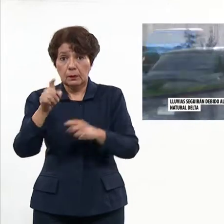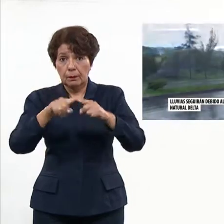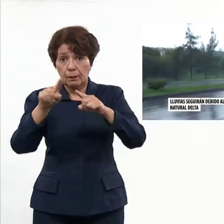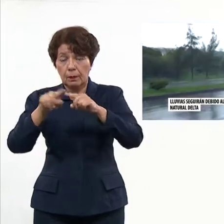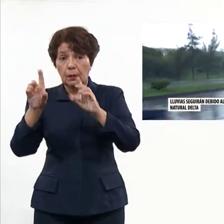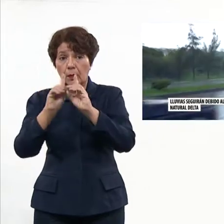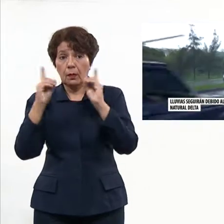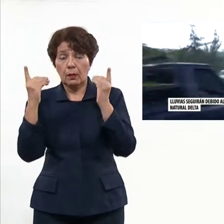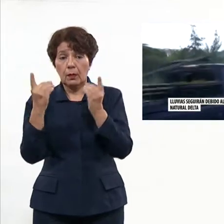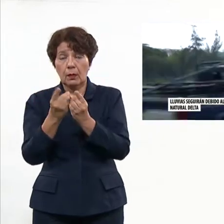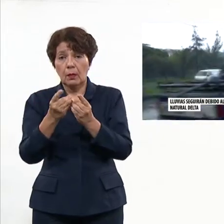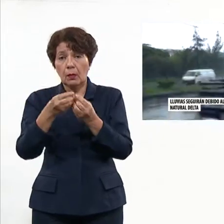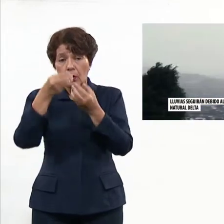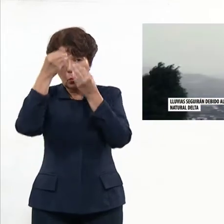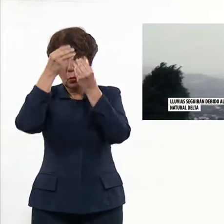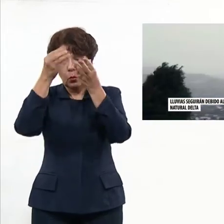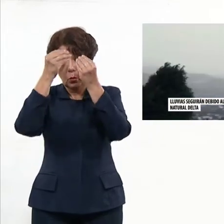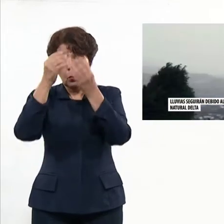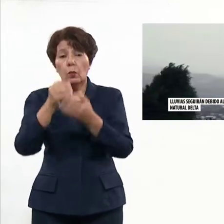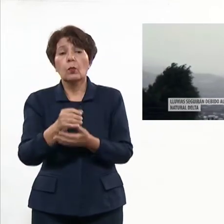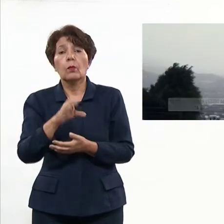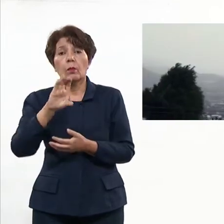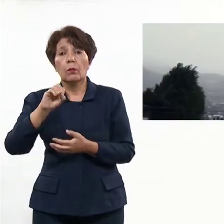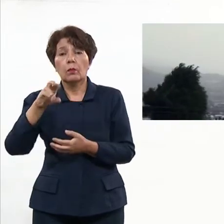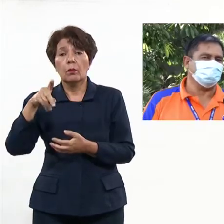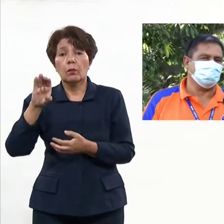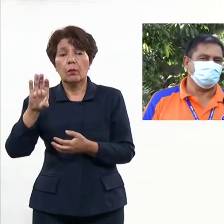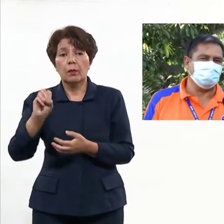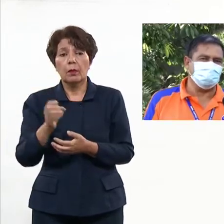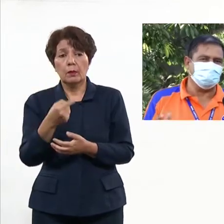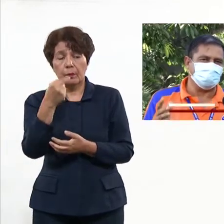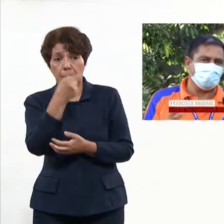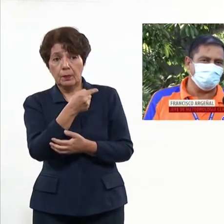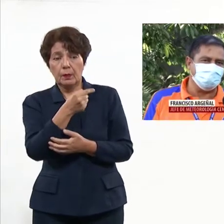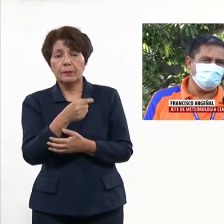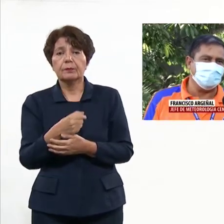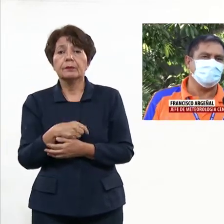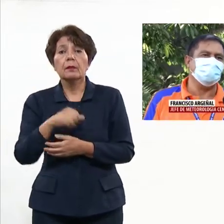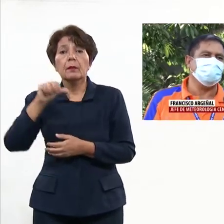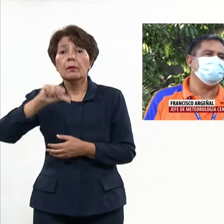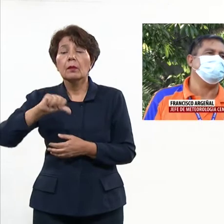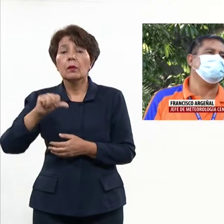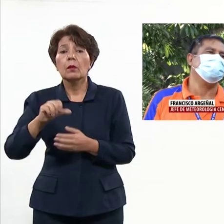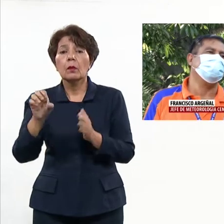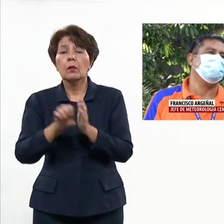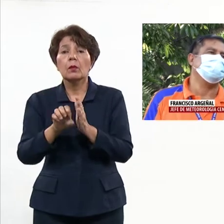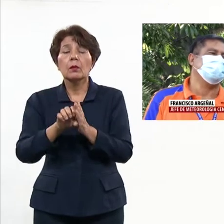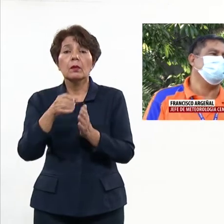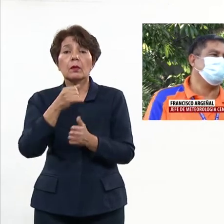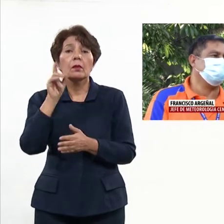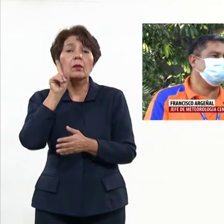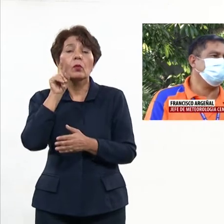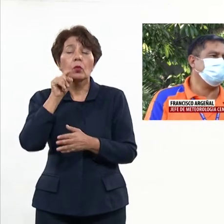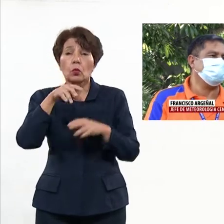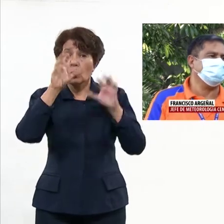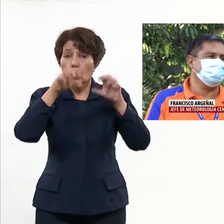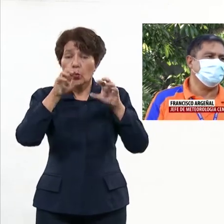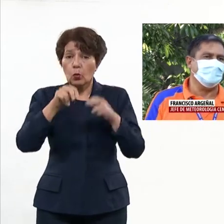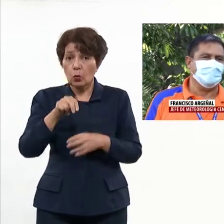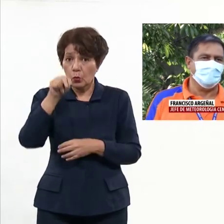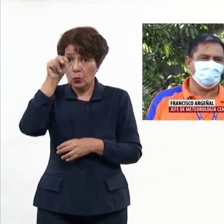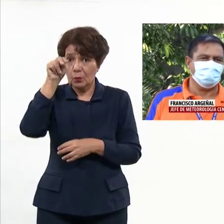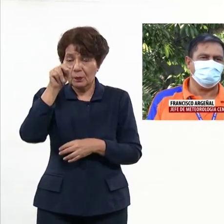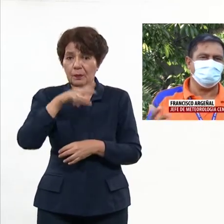nos comenta el jefe de meteorología de copeco francisco en genial entonces tendríamos para hoy y mañana lluvias en el norte de